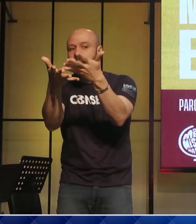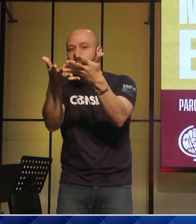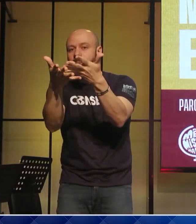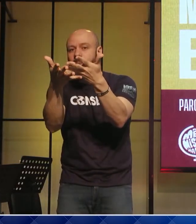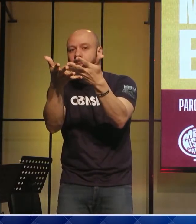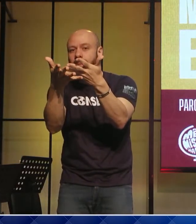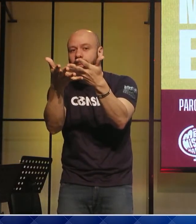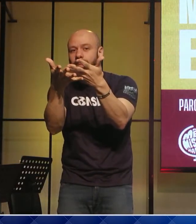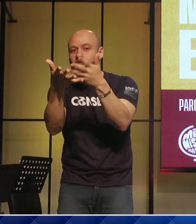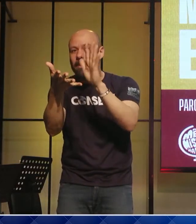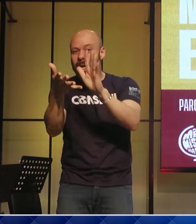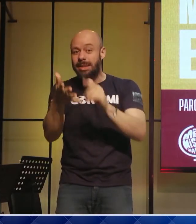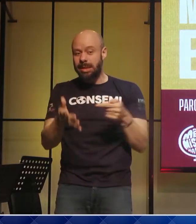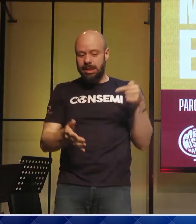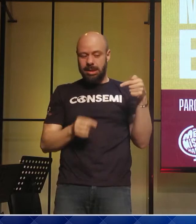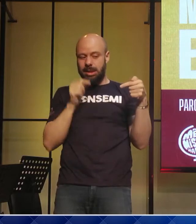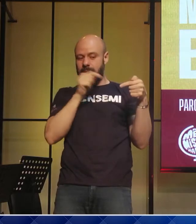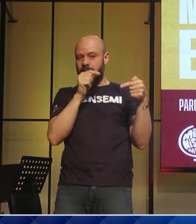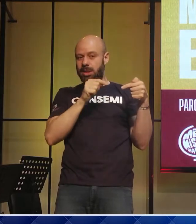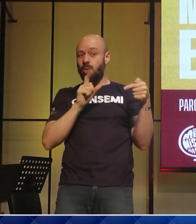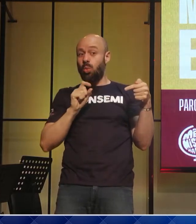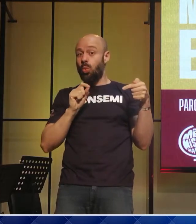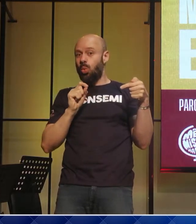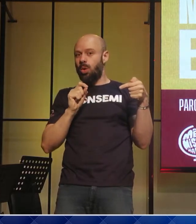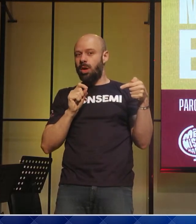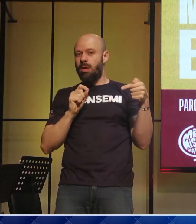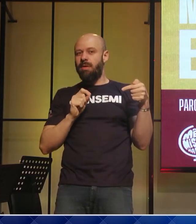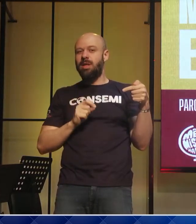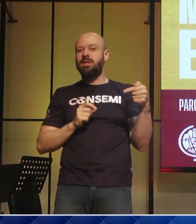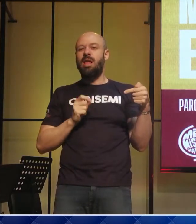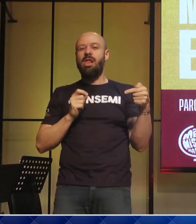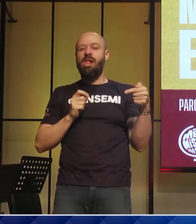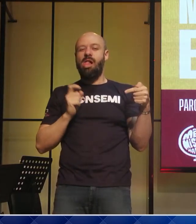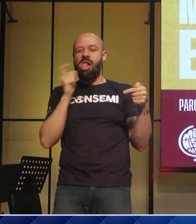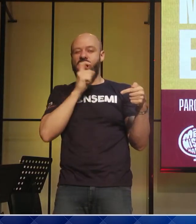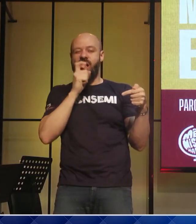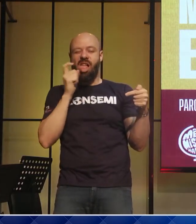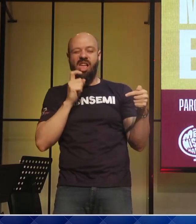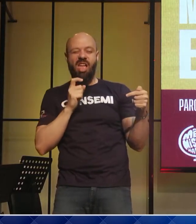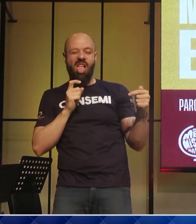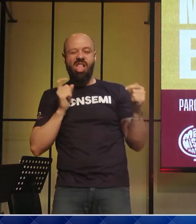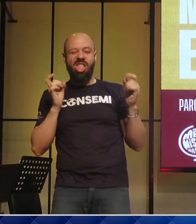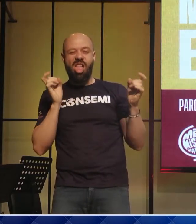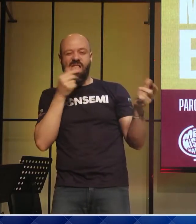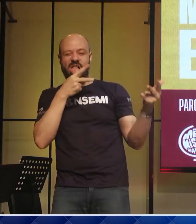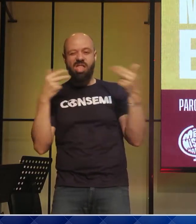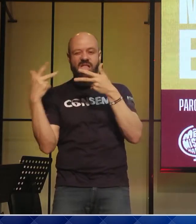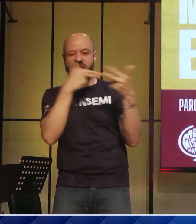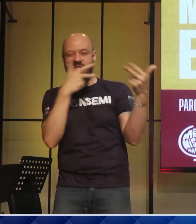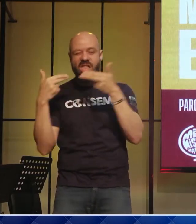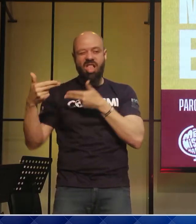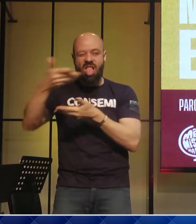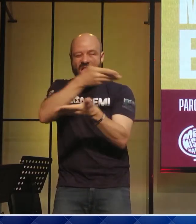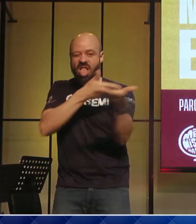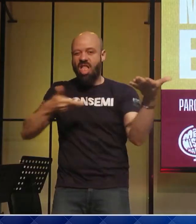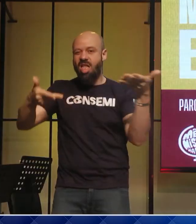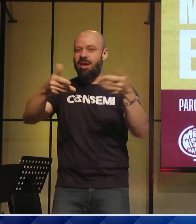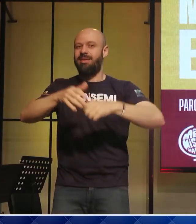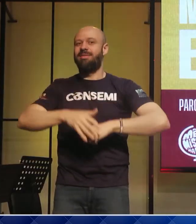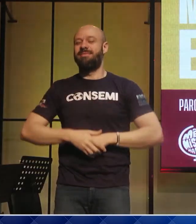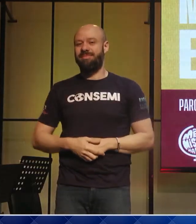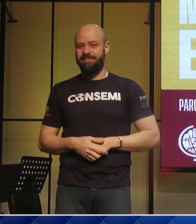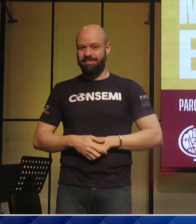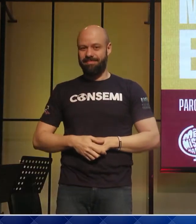E aquele detesta é o que semeia discórdia entre irmãos. Outro texto que eu vou ler é a oração